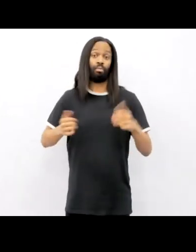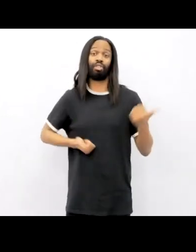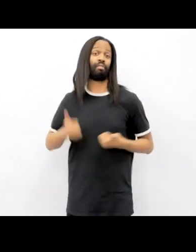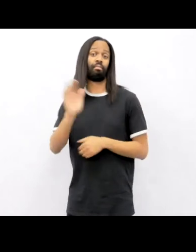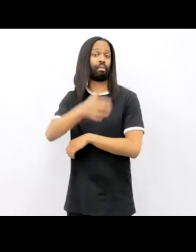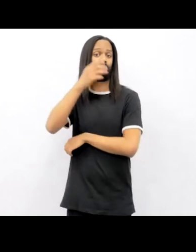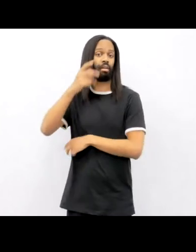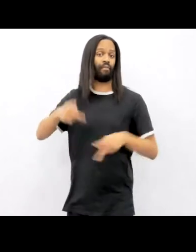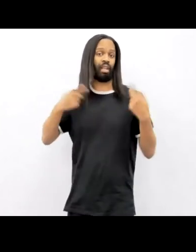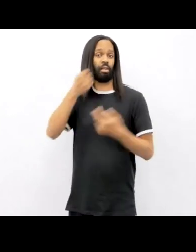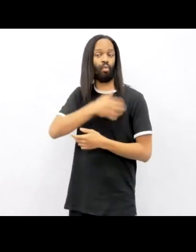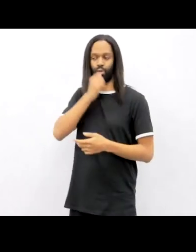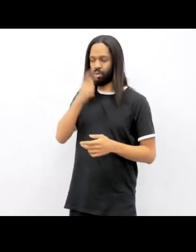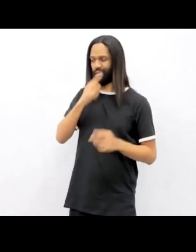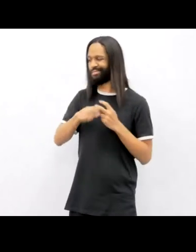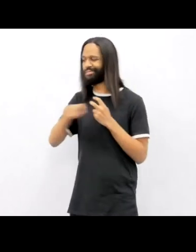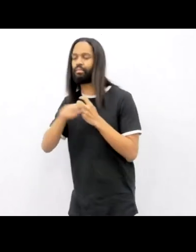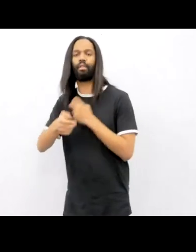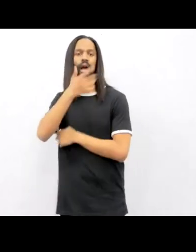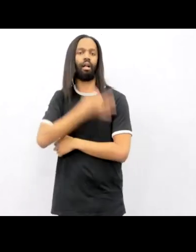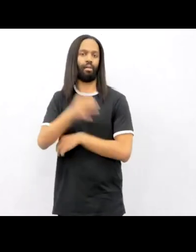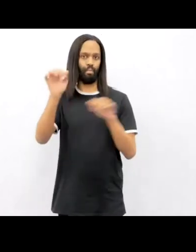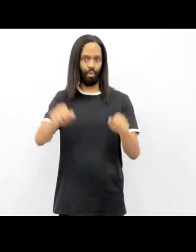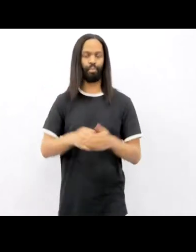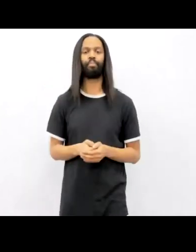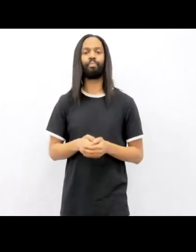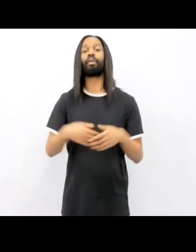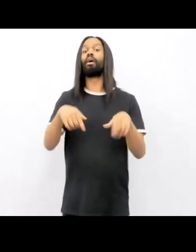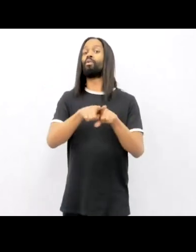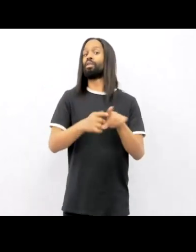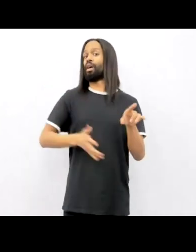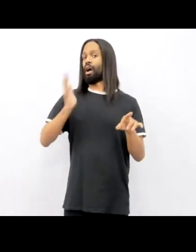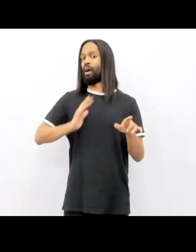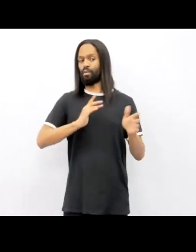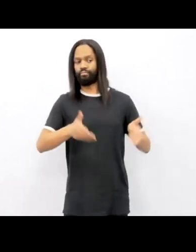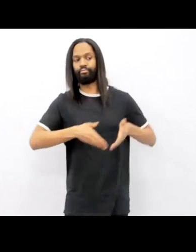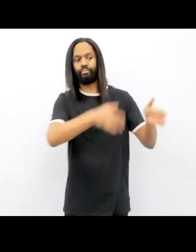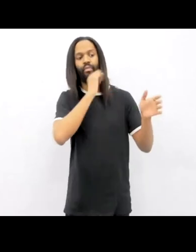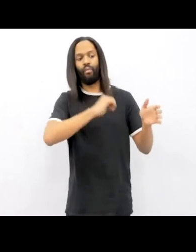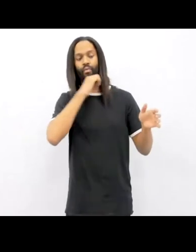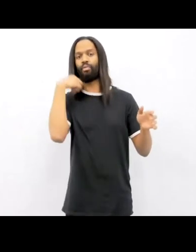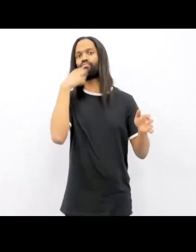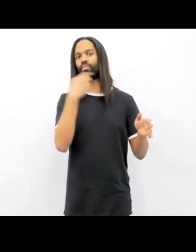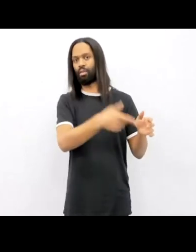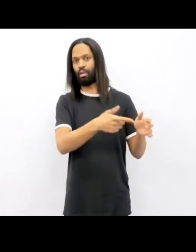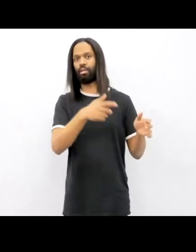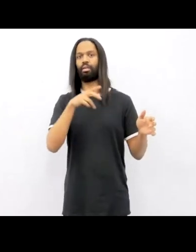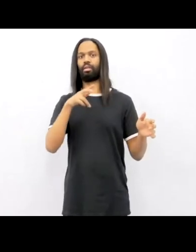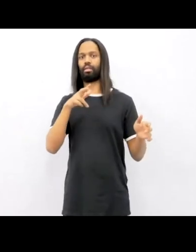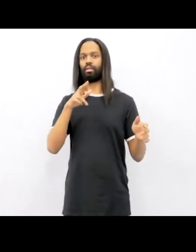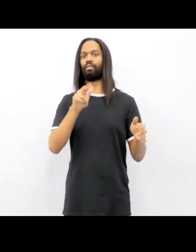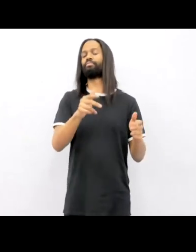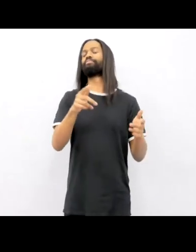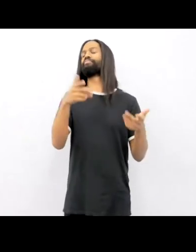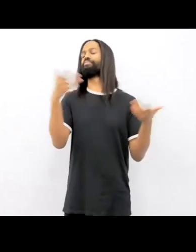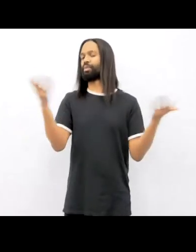L'aménagement de l'ancienne voie ferrée se fera en lien avec l'arrêt du projet d